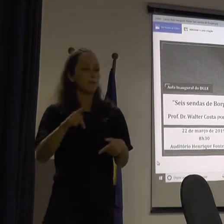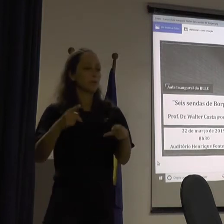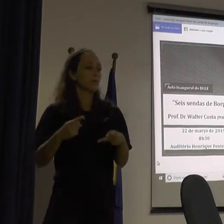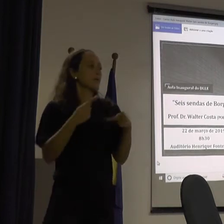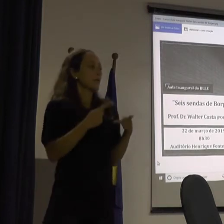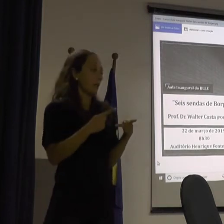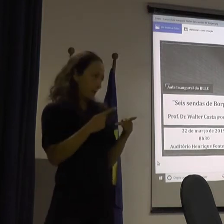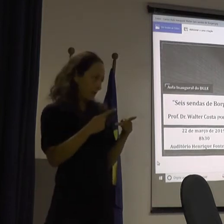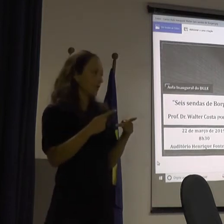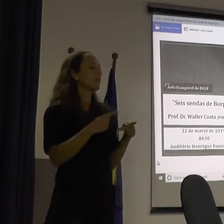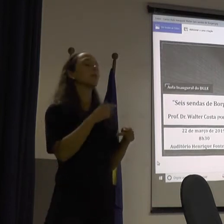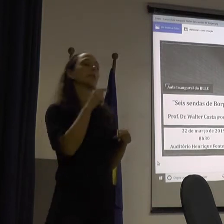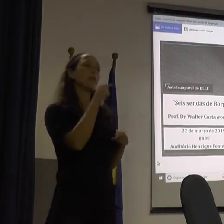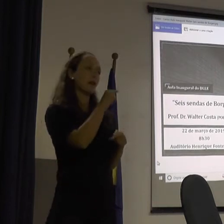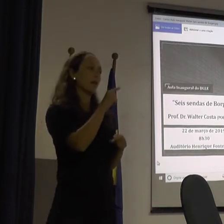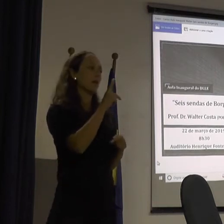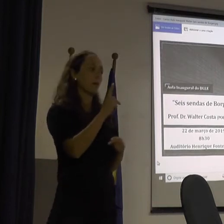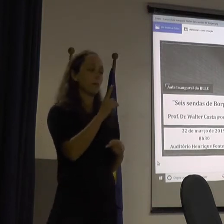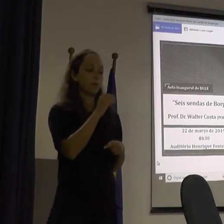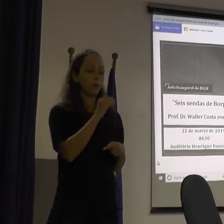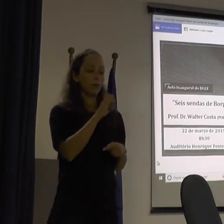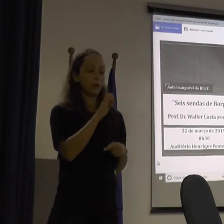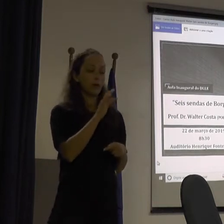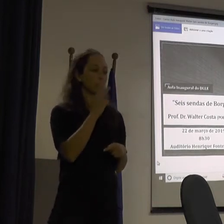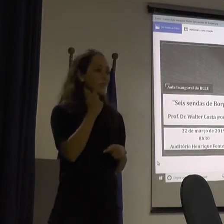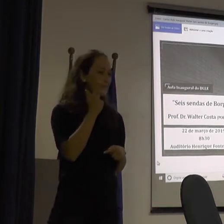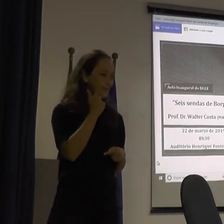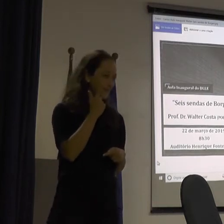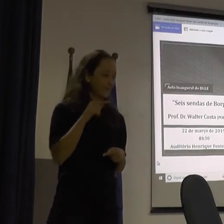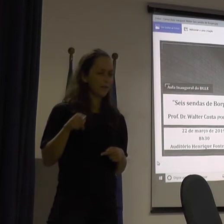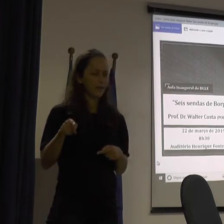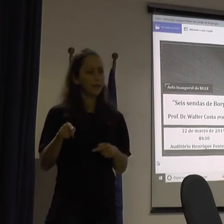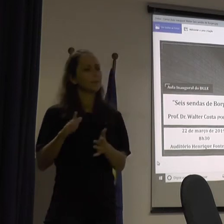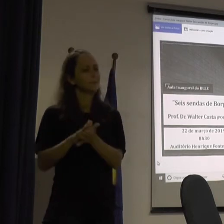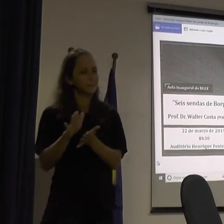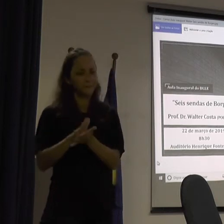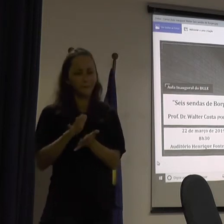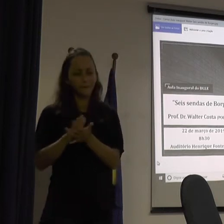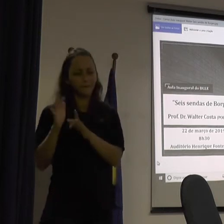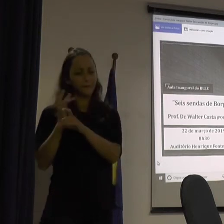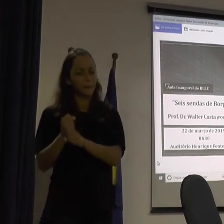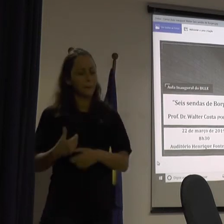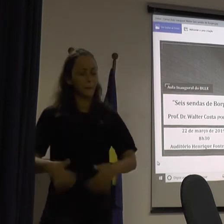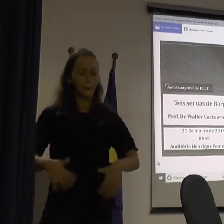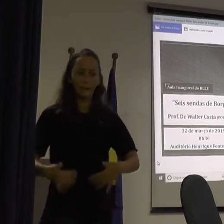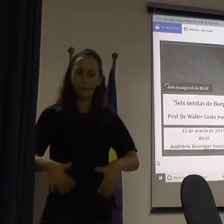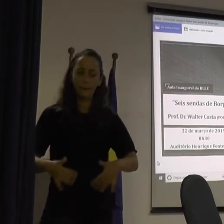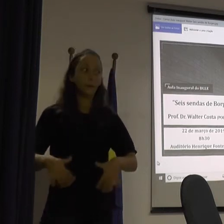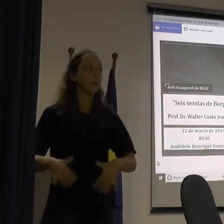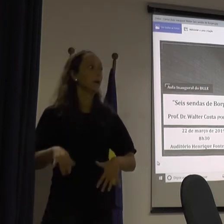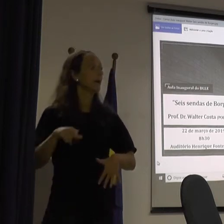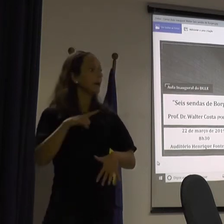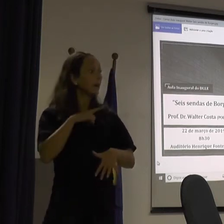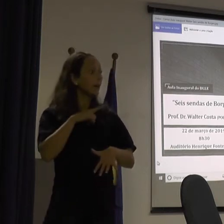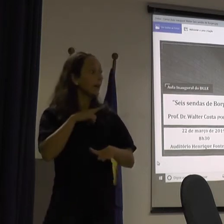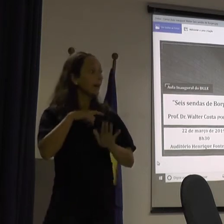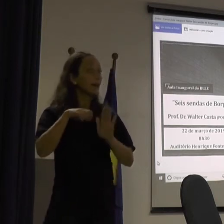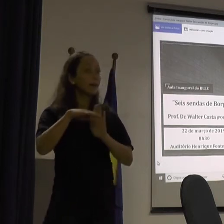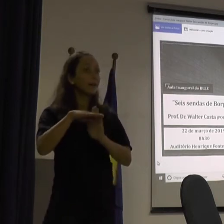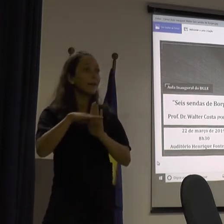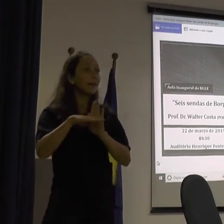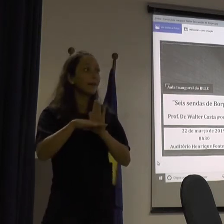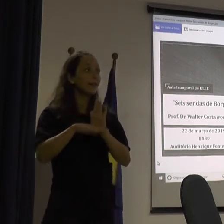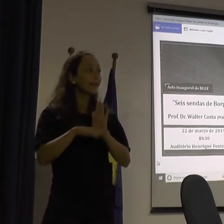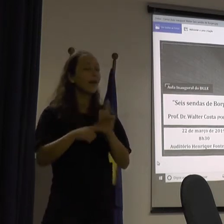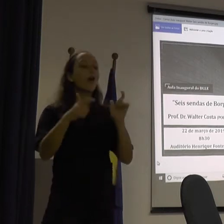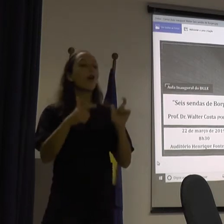POET. Possui muitas publicações, obviamente, e essas listas, vamos dizer assim, que a gente